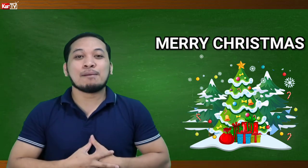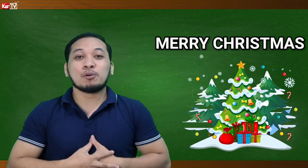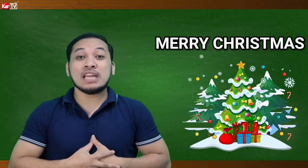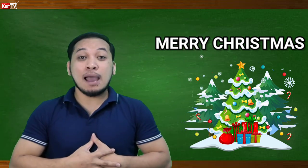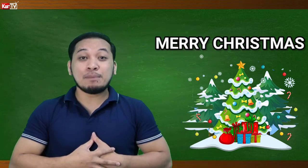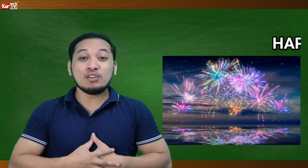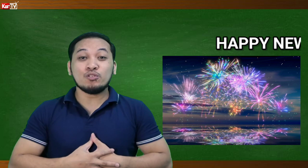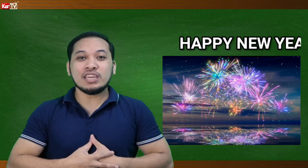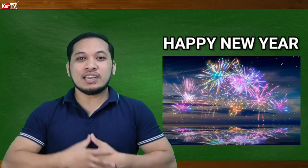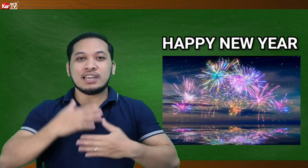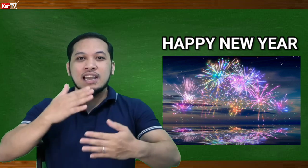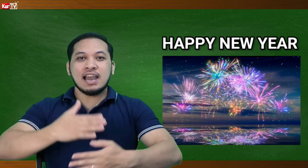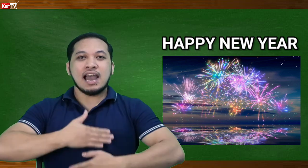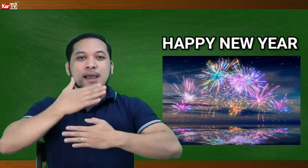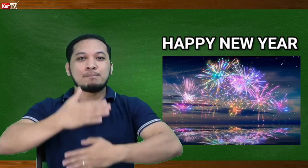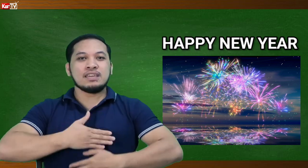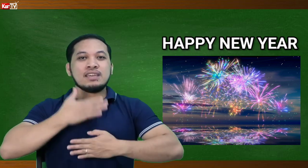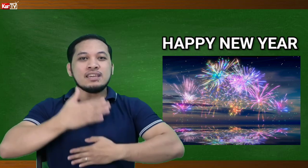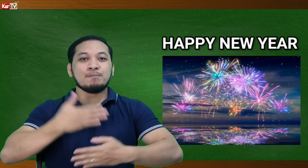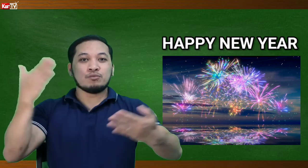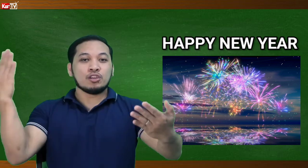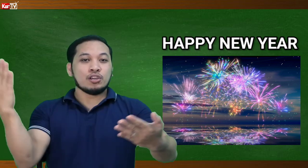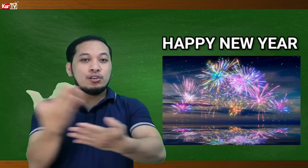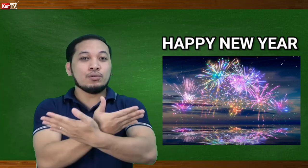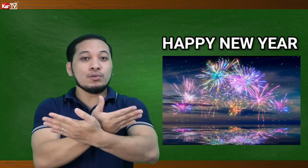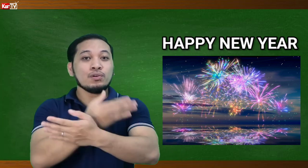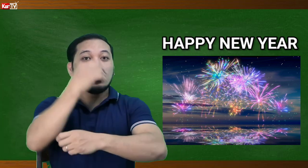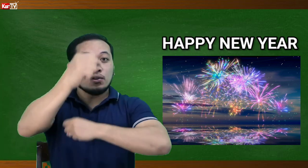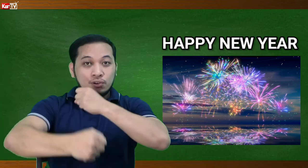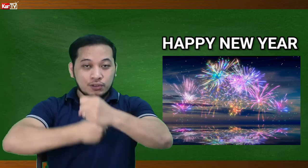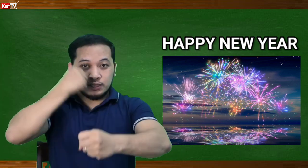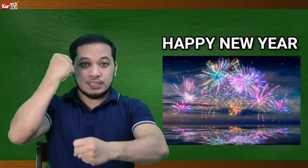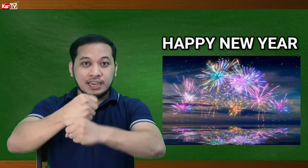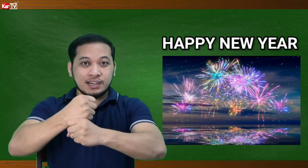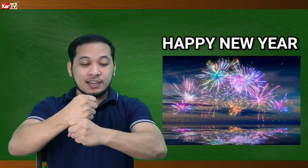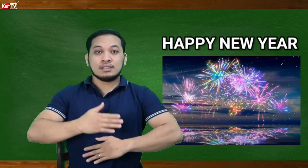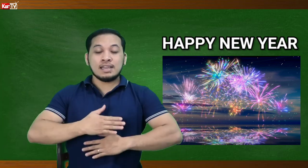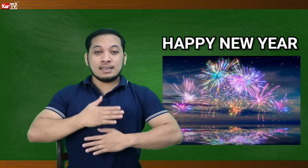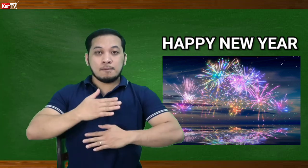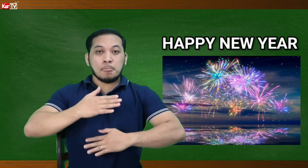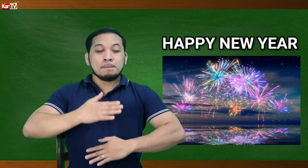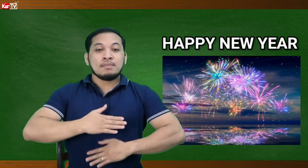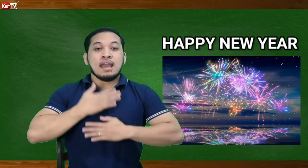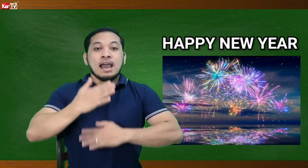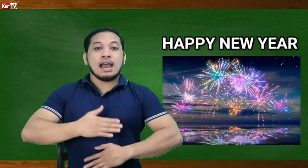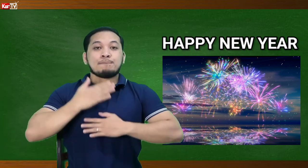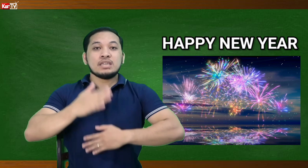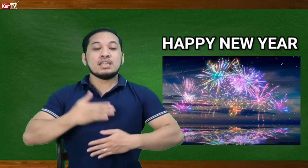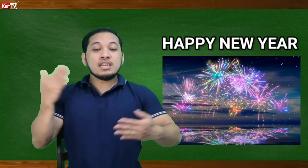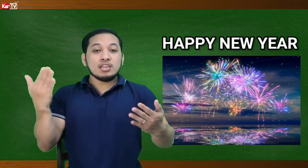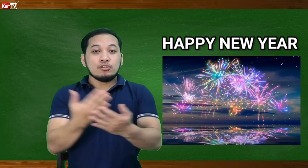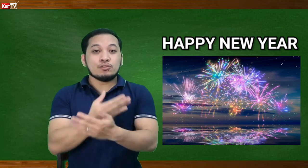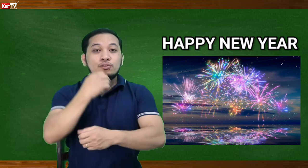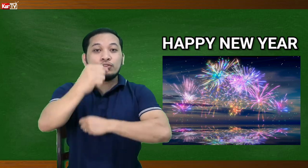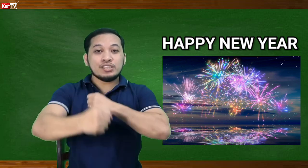Tapos, Happy New Year. Happy New Year. Yan. Happy New